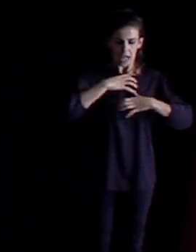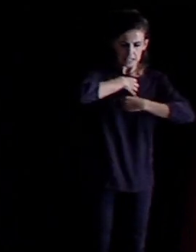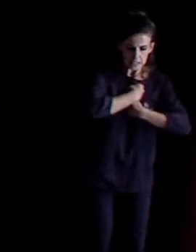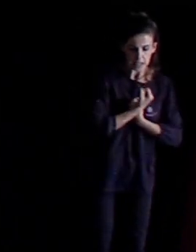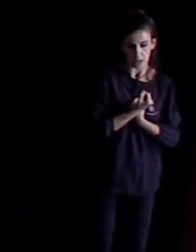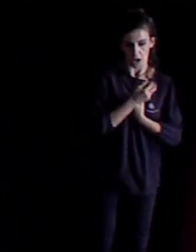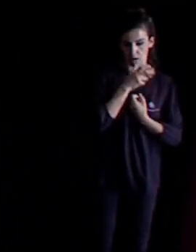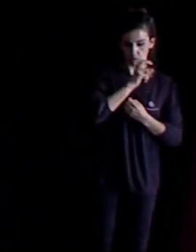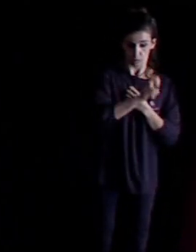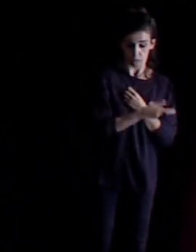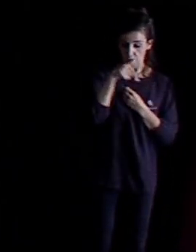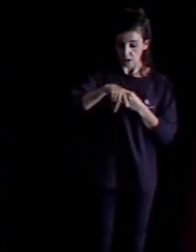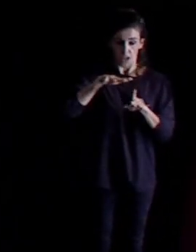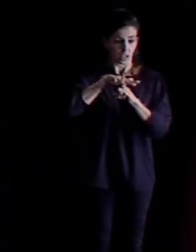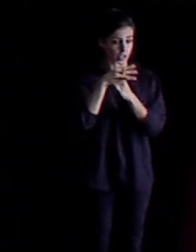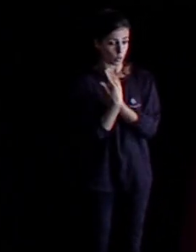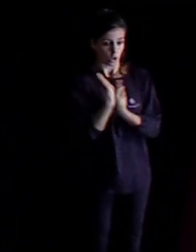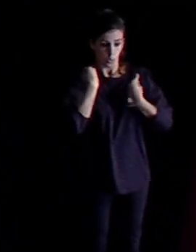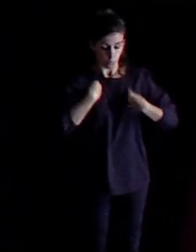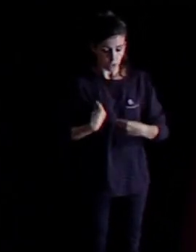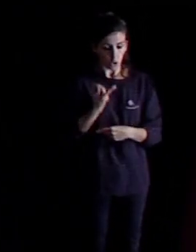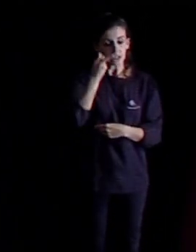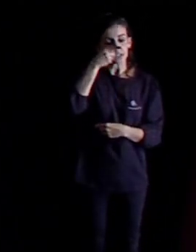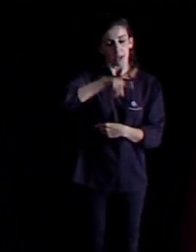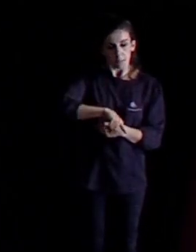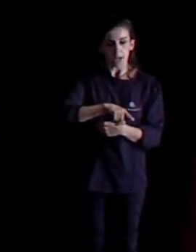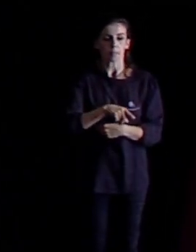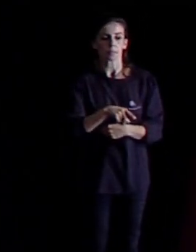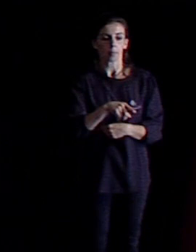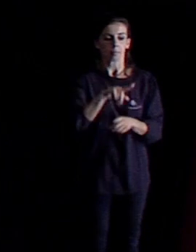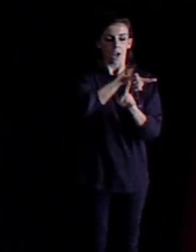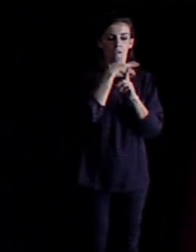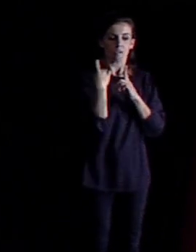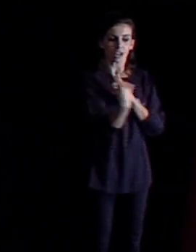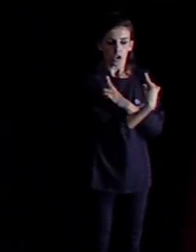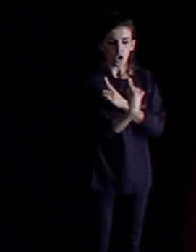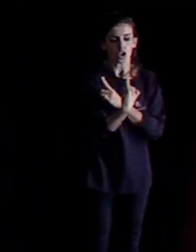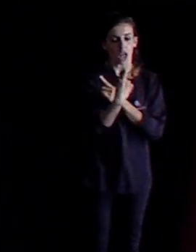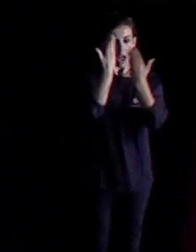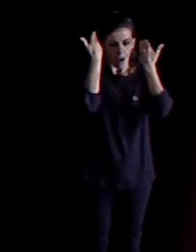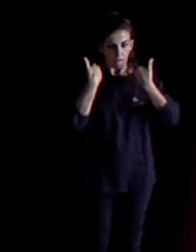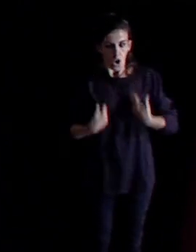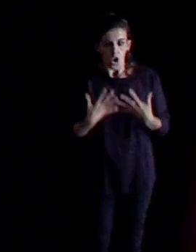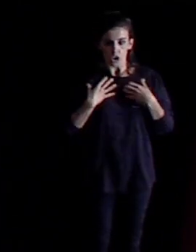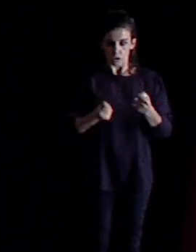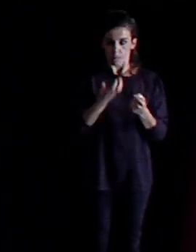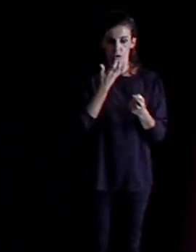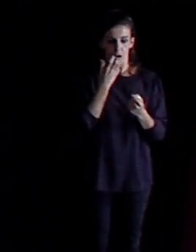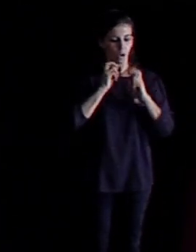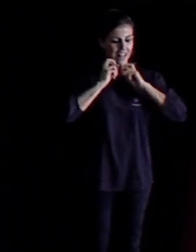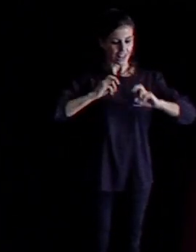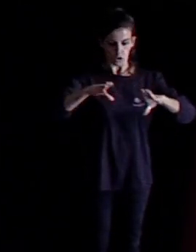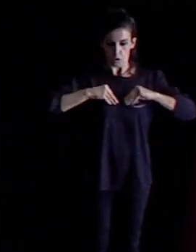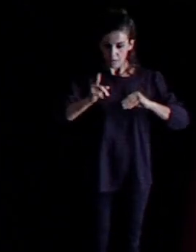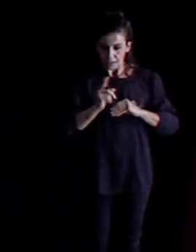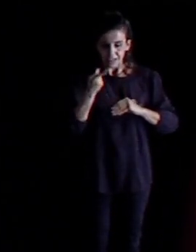caso es exactamente igual. Factores biológicos, como tener una baja resistencia al estrés, las experiencias negativas que ese